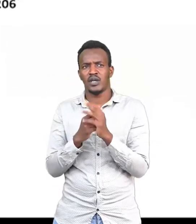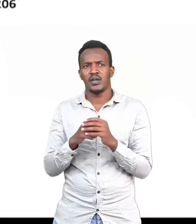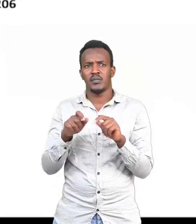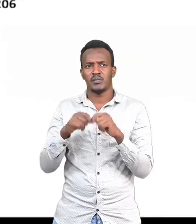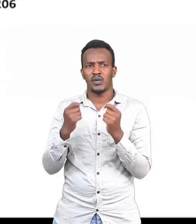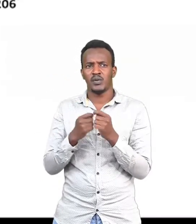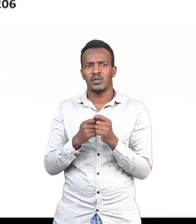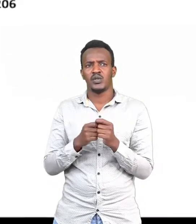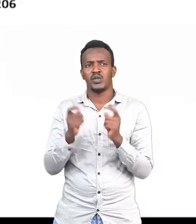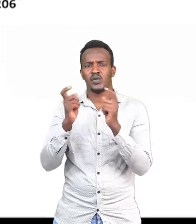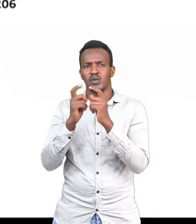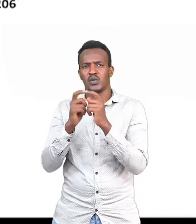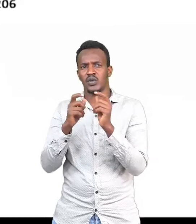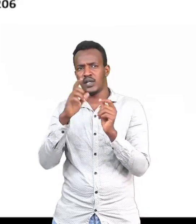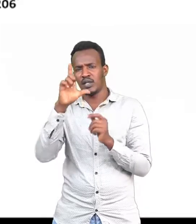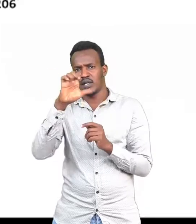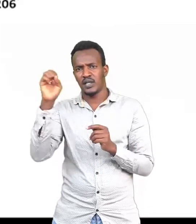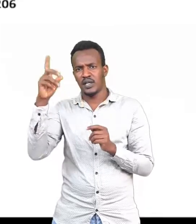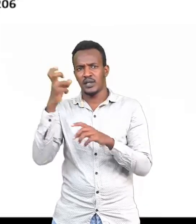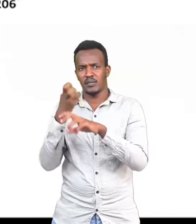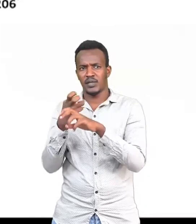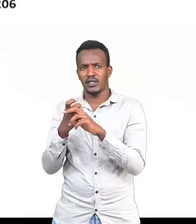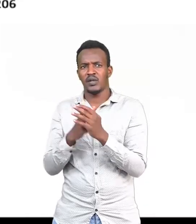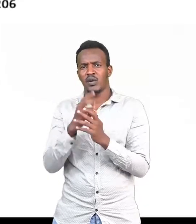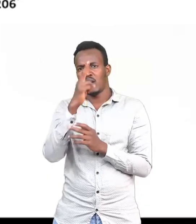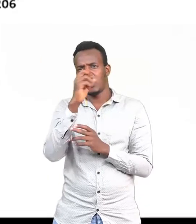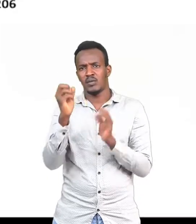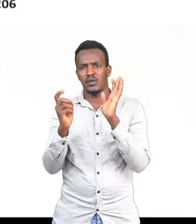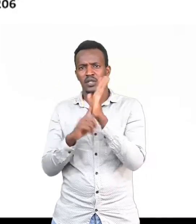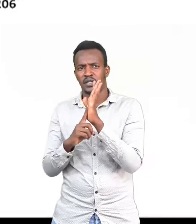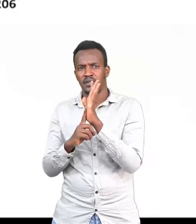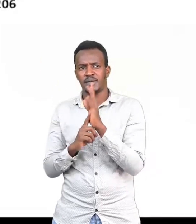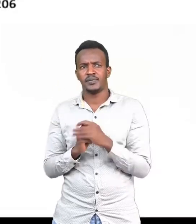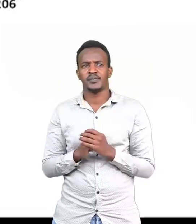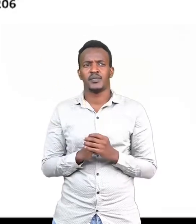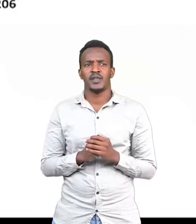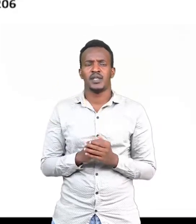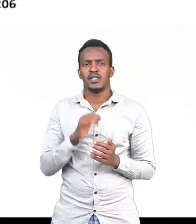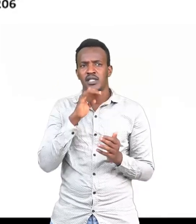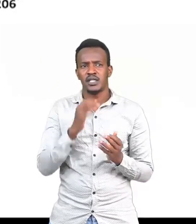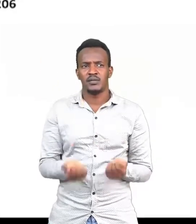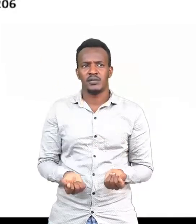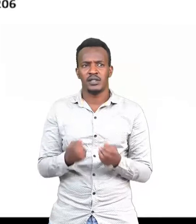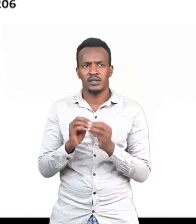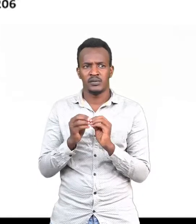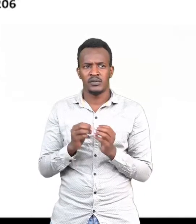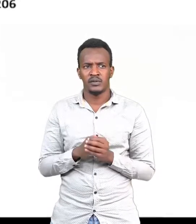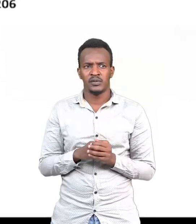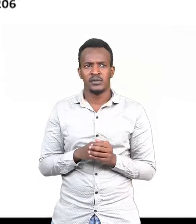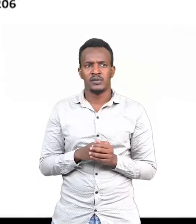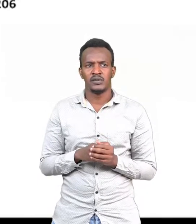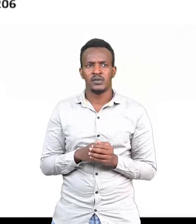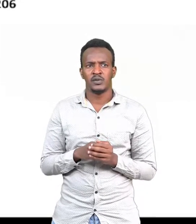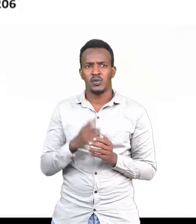waxa weeyaan ay noqotay birtii leedhka ahayd oo 206 markaasi ahaa yahay maasna markeedaas way mar